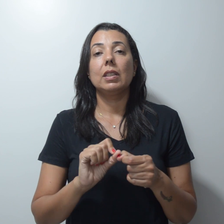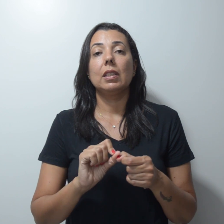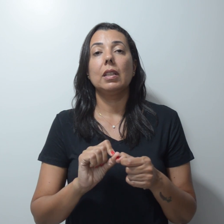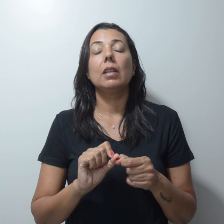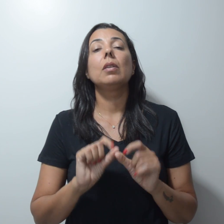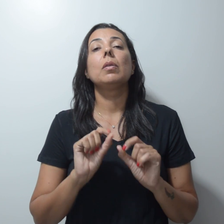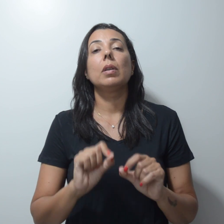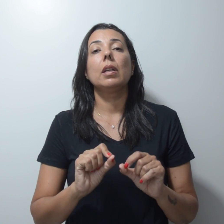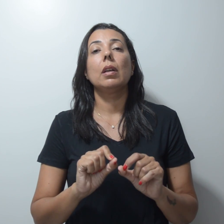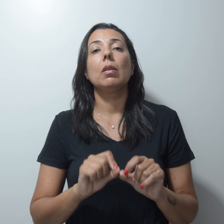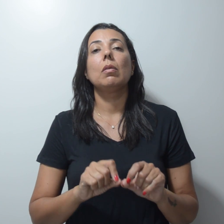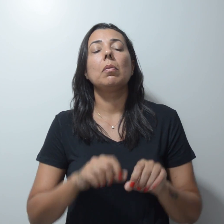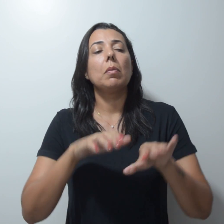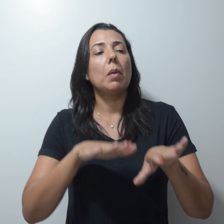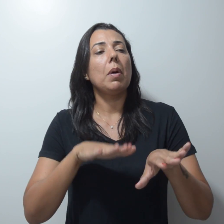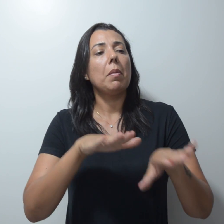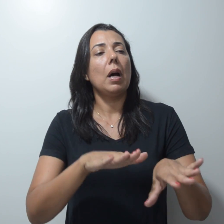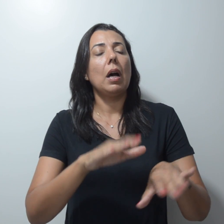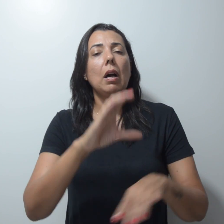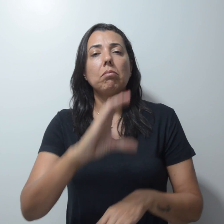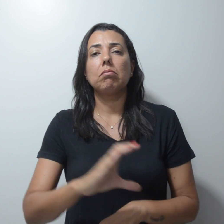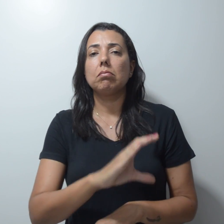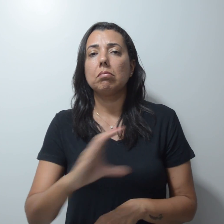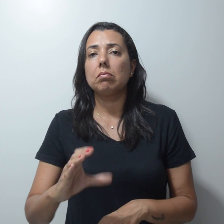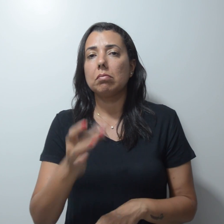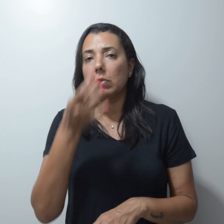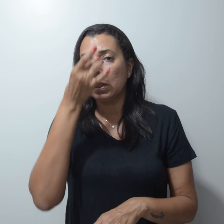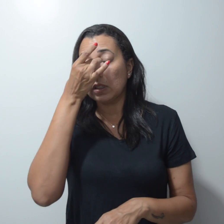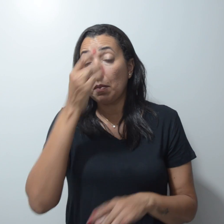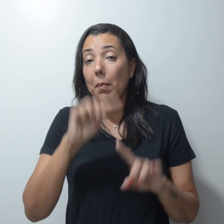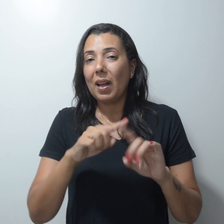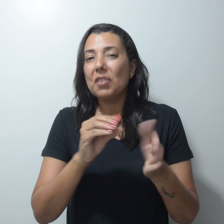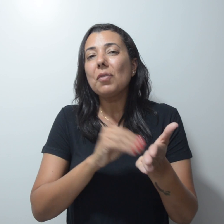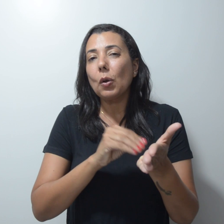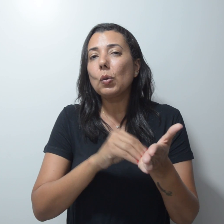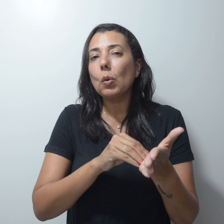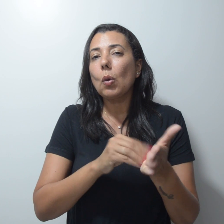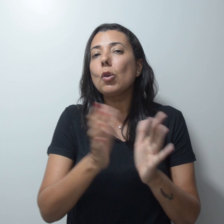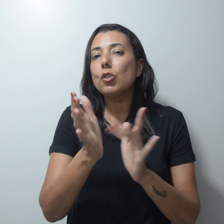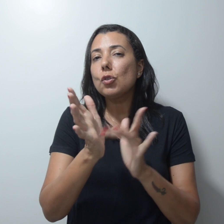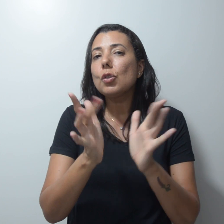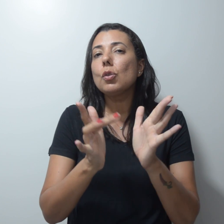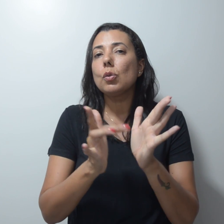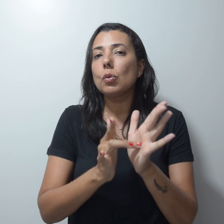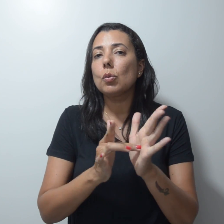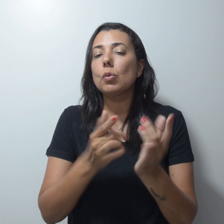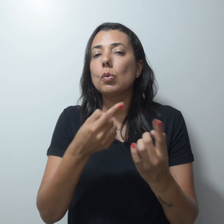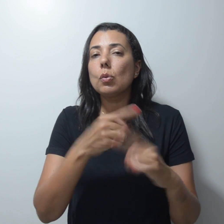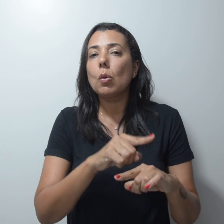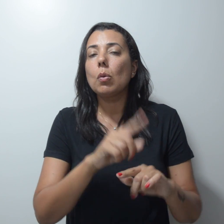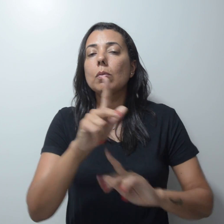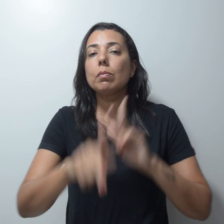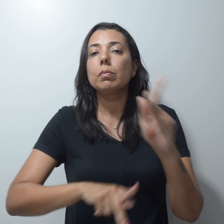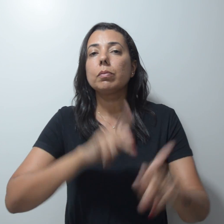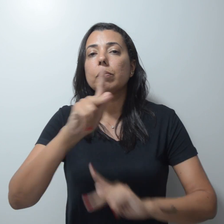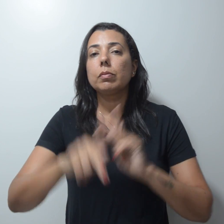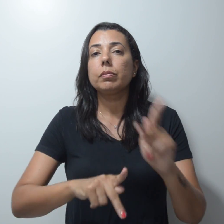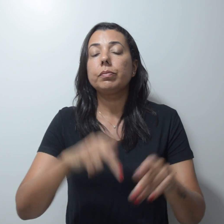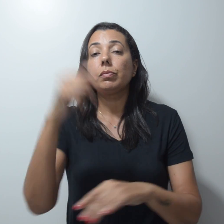cruzada religiosa cristã, sem Jesus Cristo, contra a civilização. No Brasil,